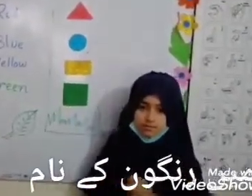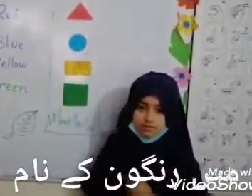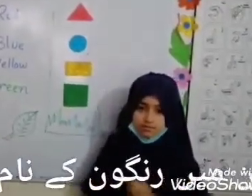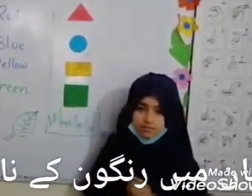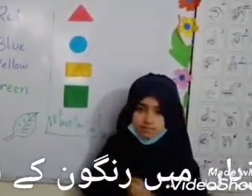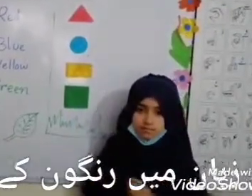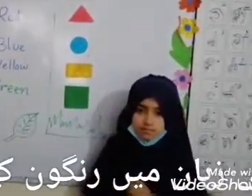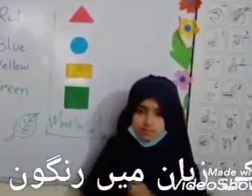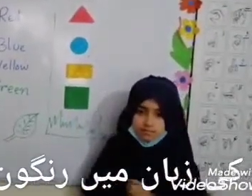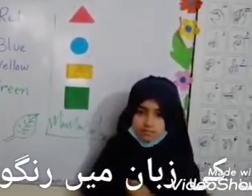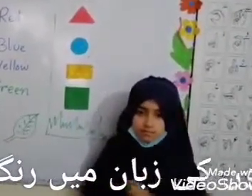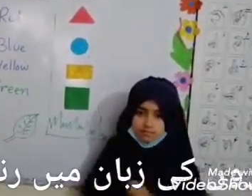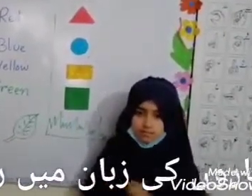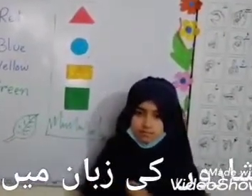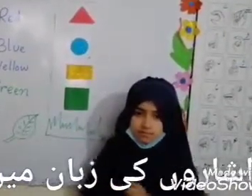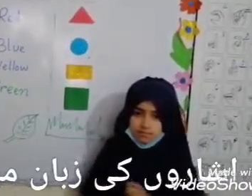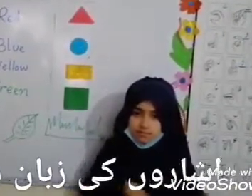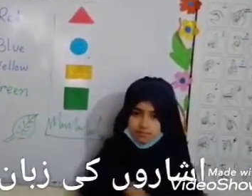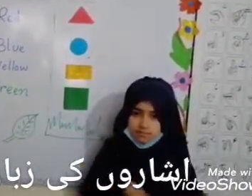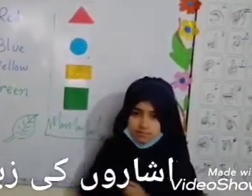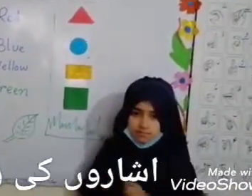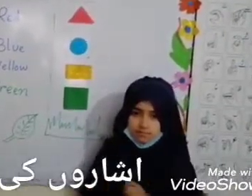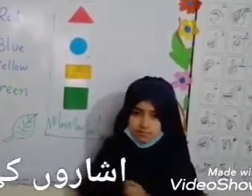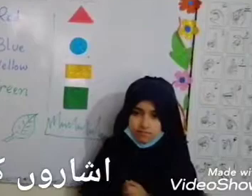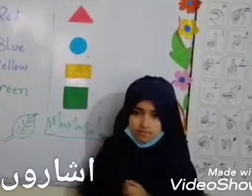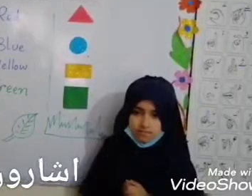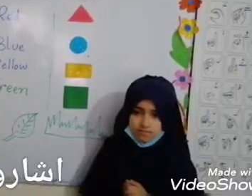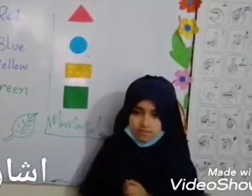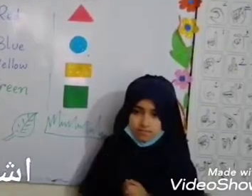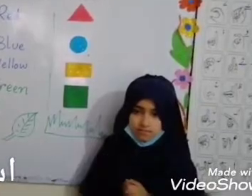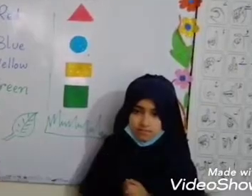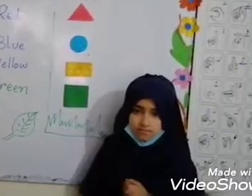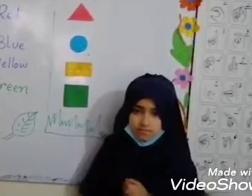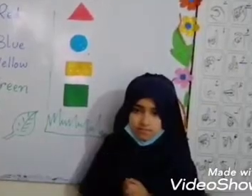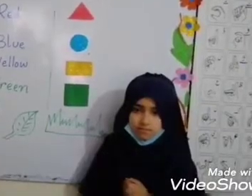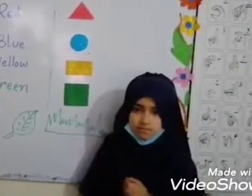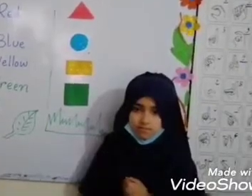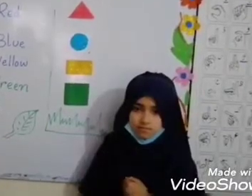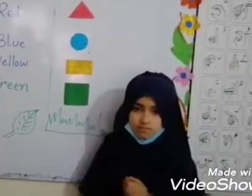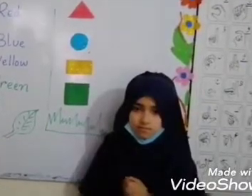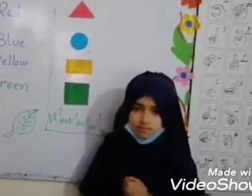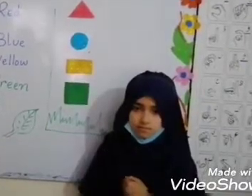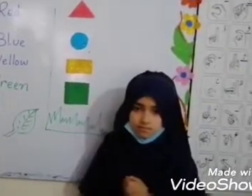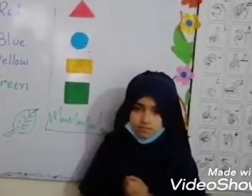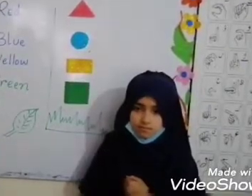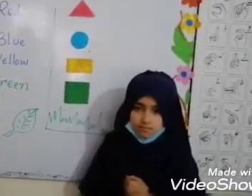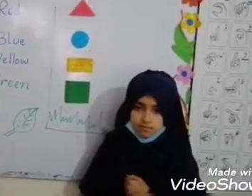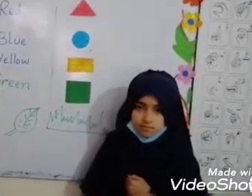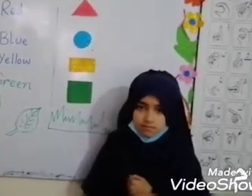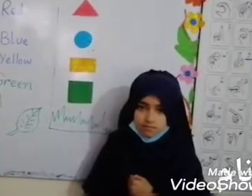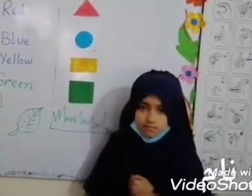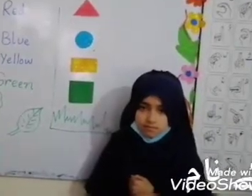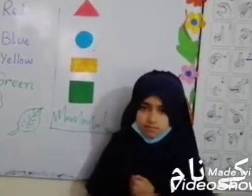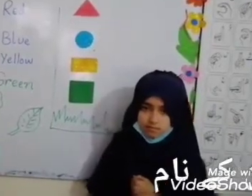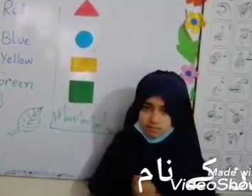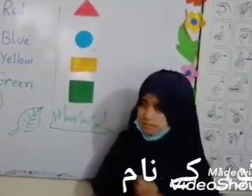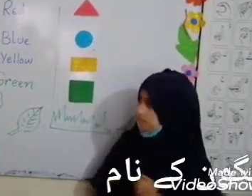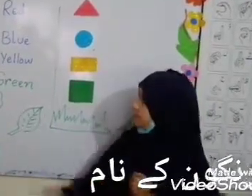पहले हमने 3 कलर्स पढ़े हैं, आज हम उनको पहले रिपीट करेंगे, उसके बाद नेक्स्ट कलर करेंगे। सबसे पहला है